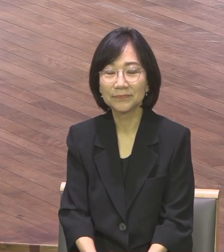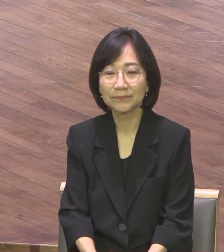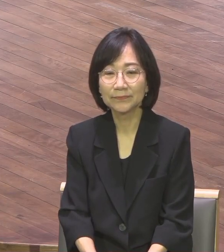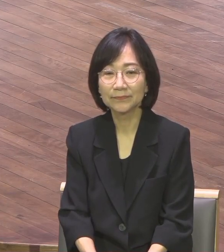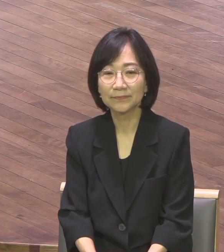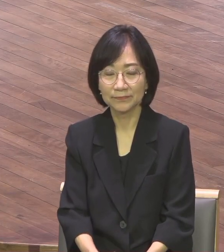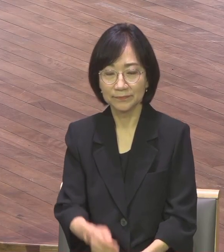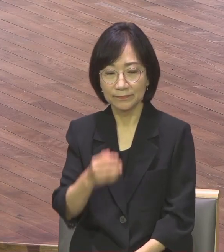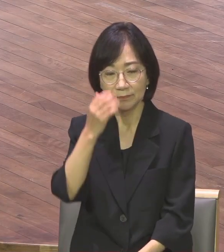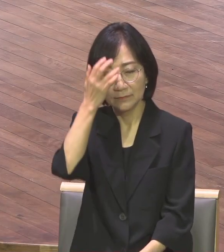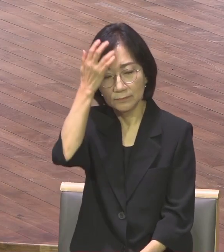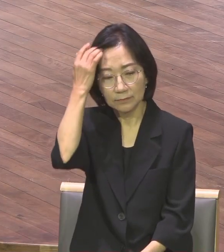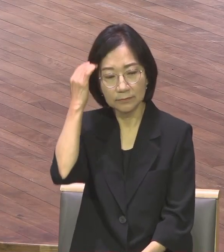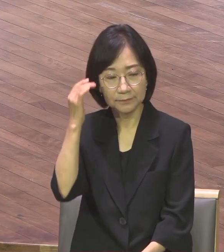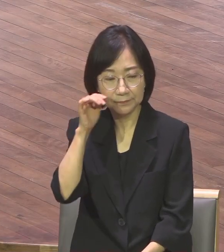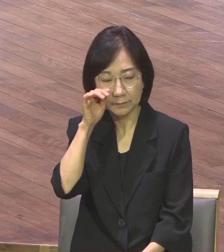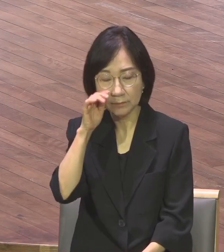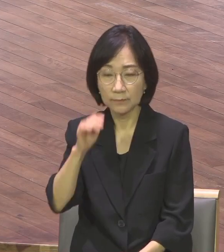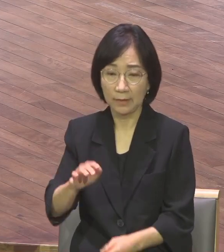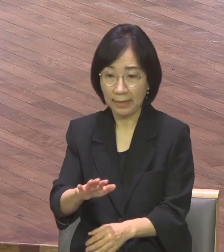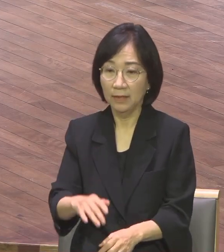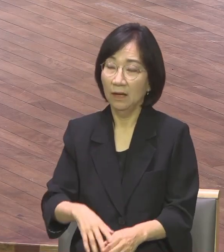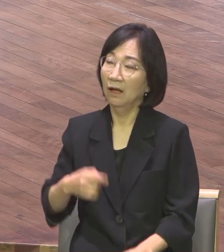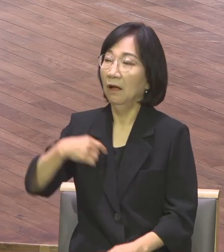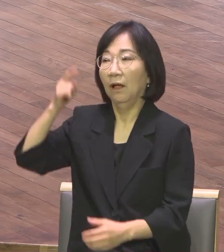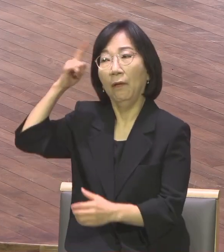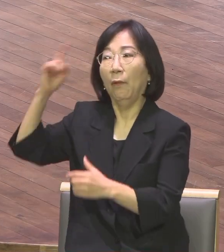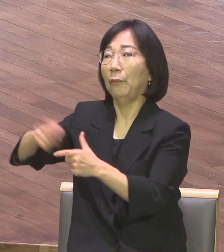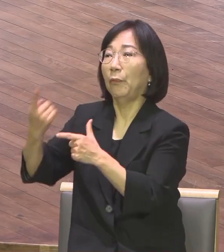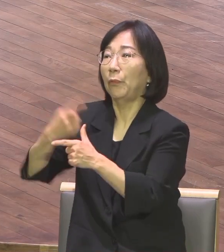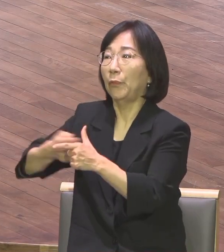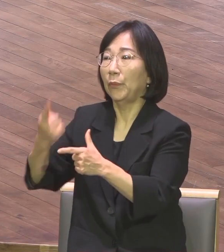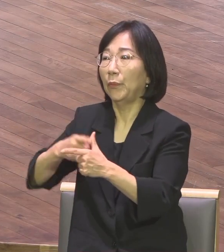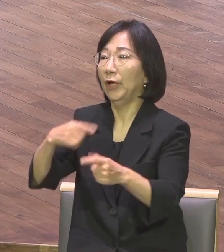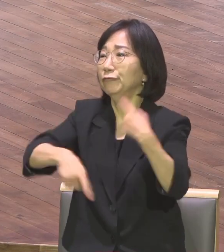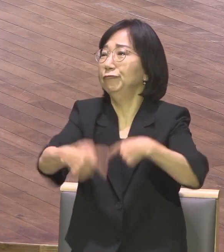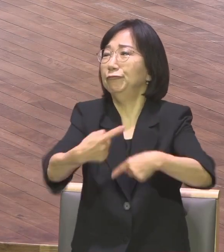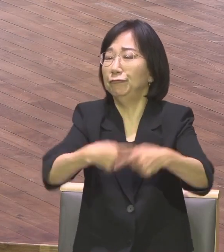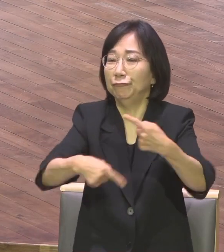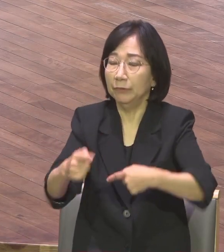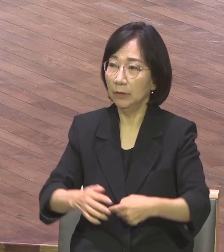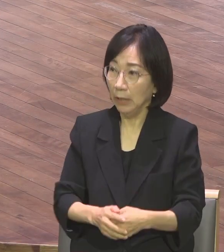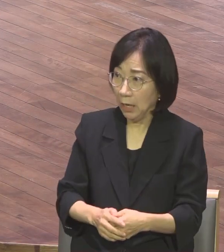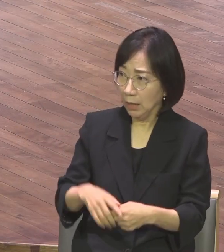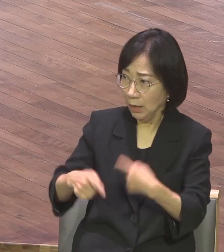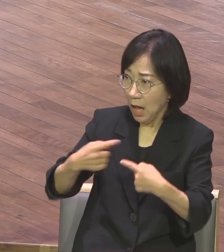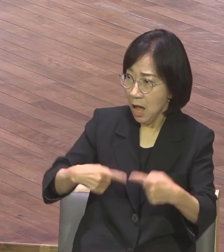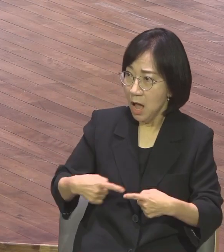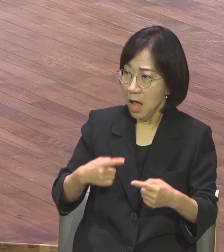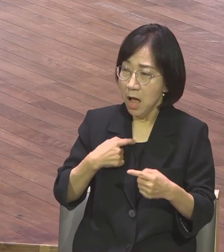내가 아무 생각 없이 그냥 단순하고 내 성격이 단순하니까 상대는 계속 상처를 받는다.